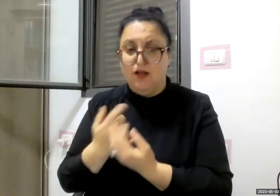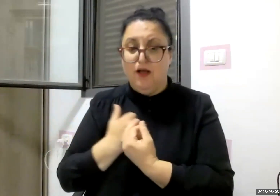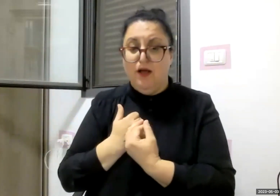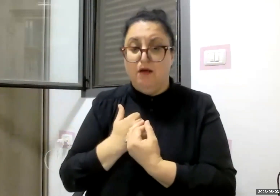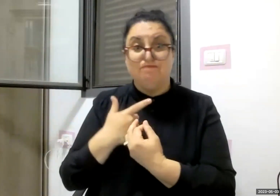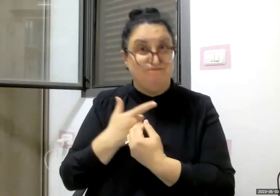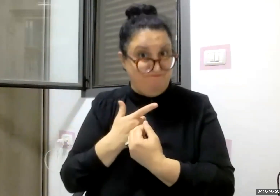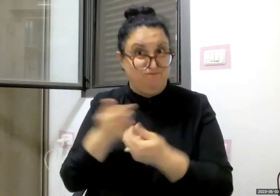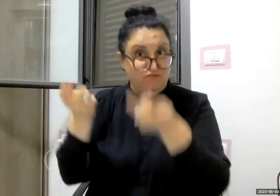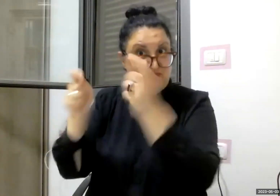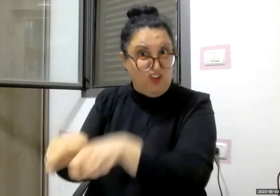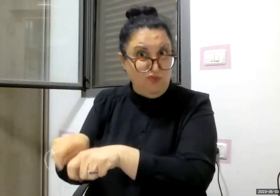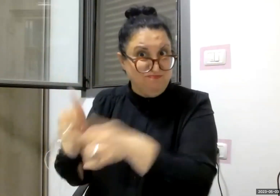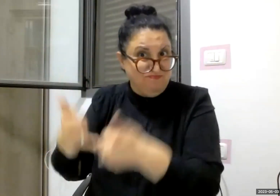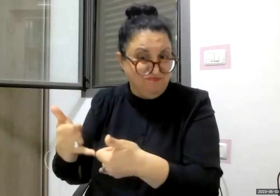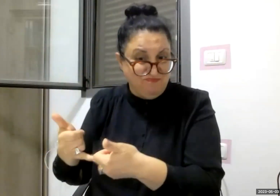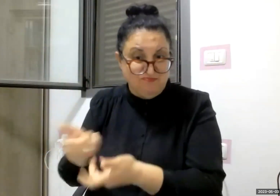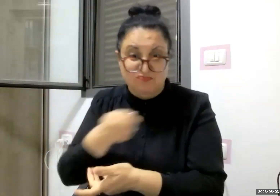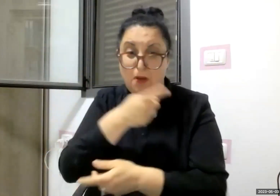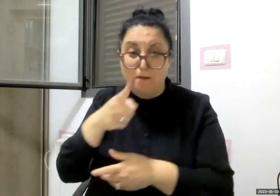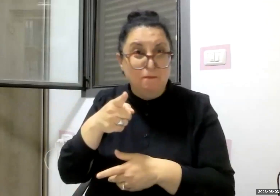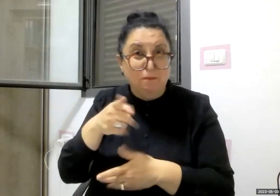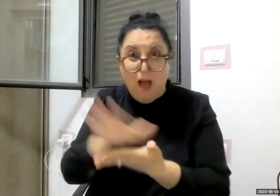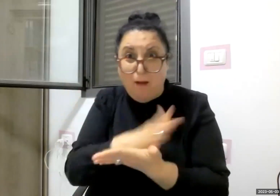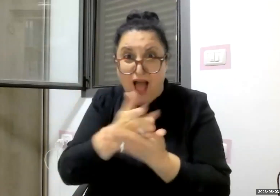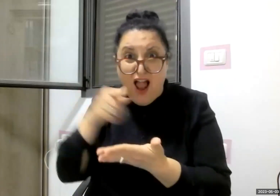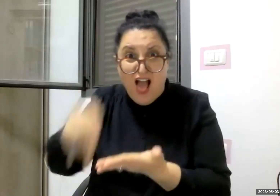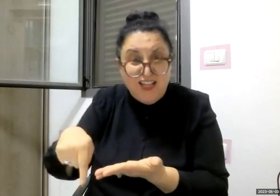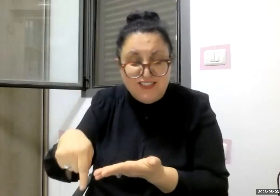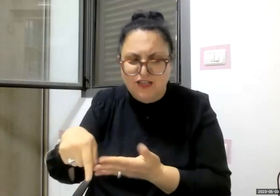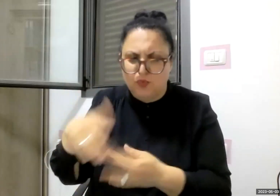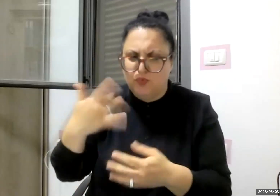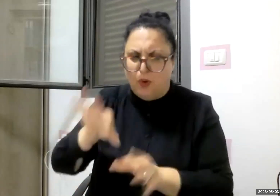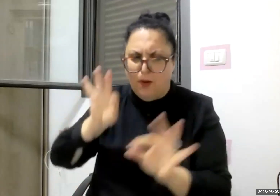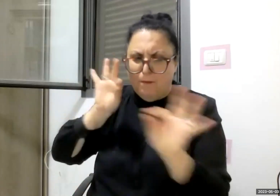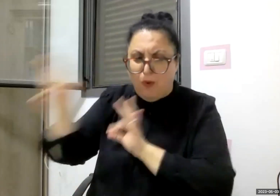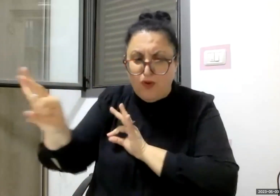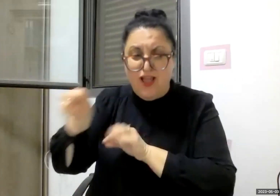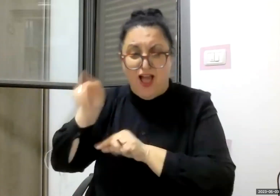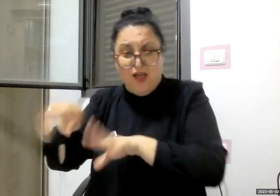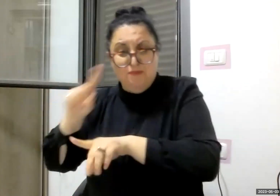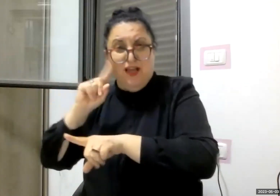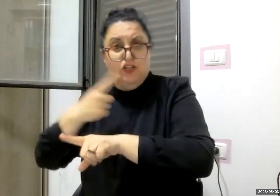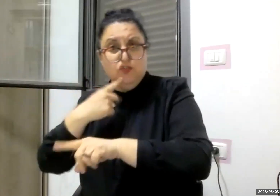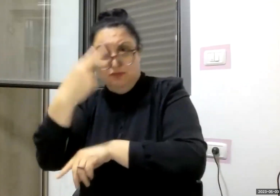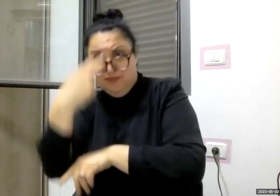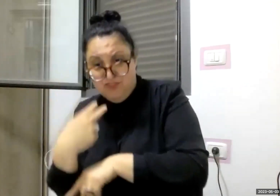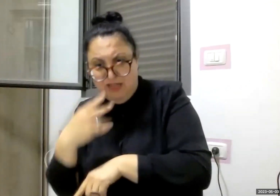זה מרכז שנסגר היום, והמהלך הזה פוגע מאוד,